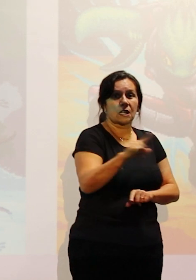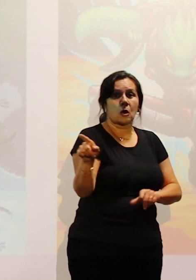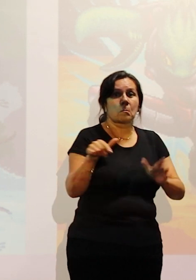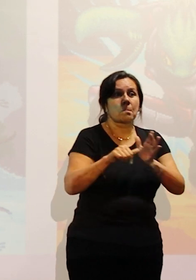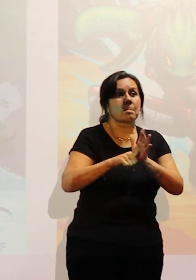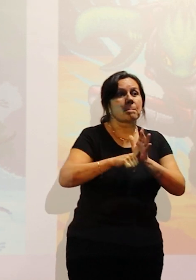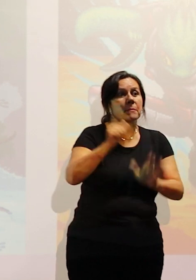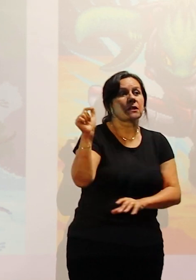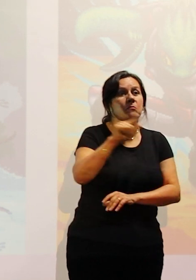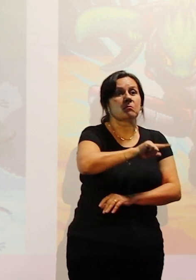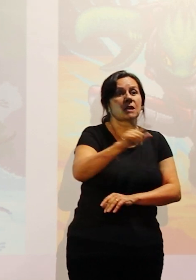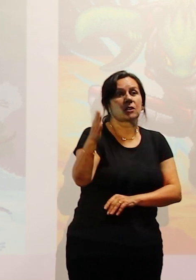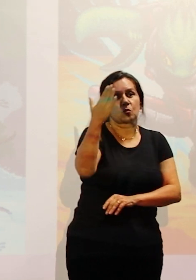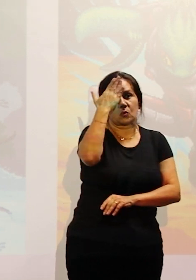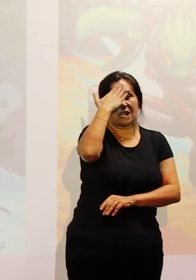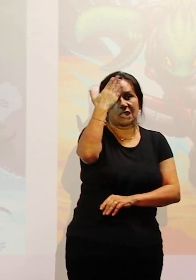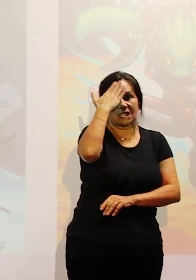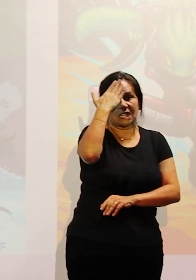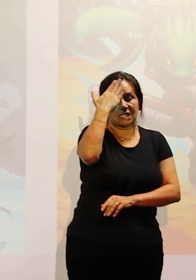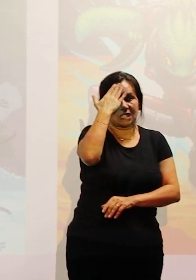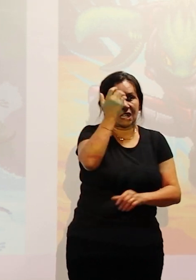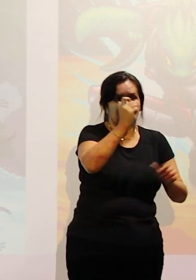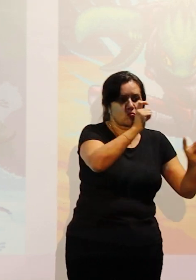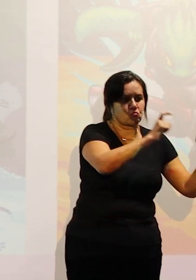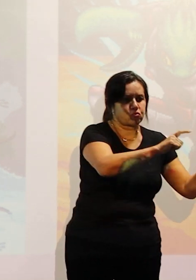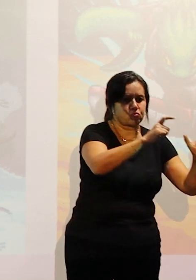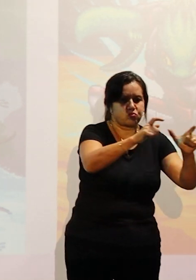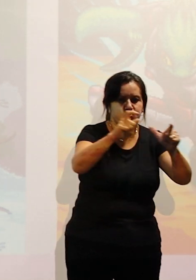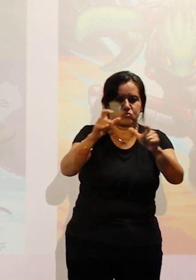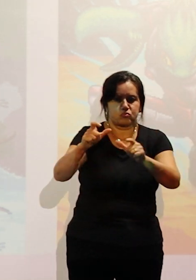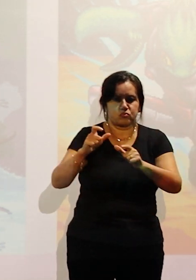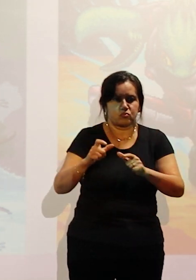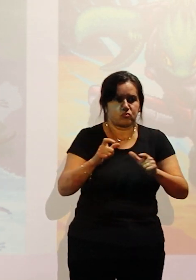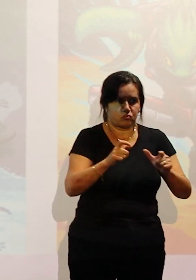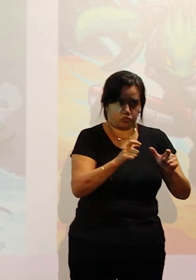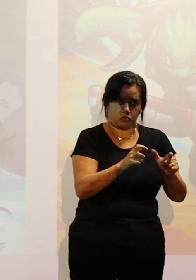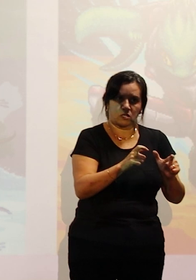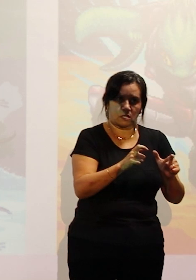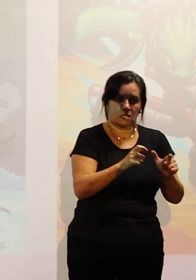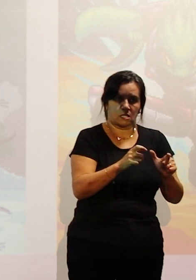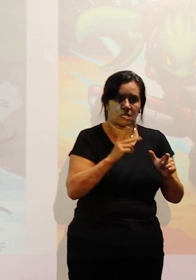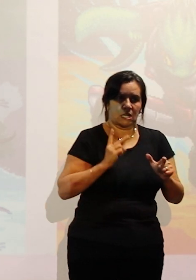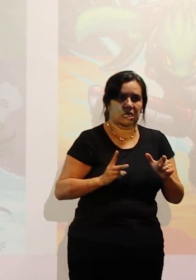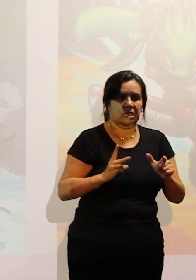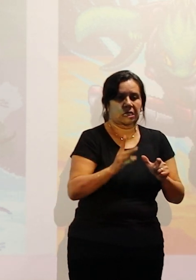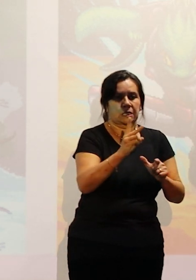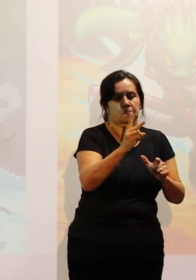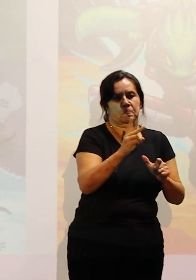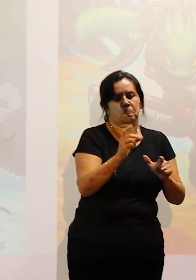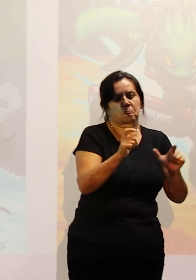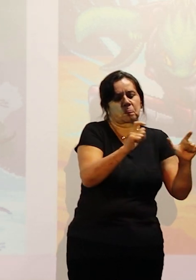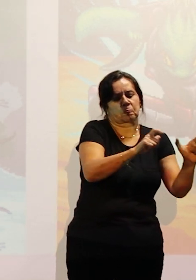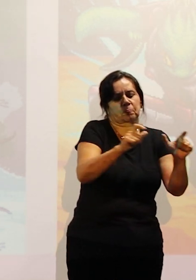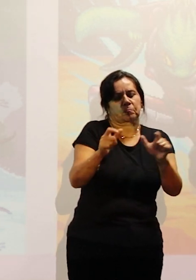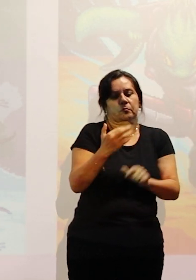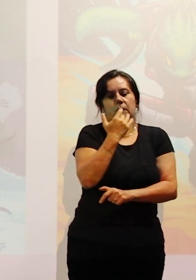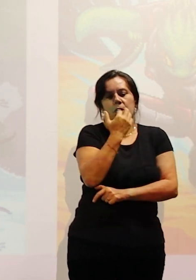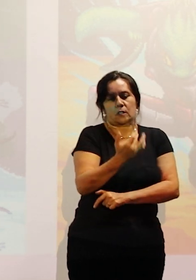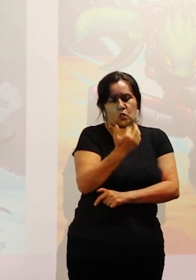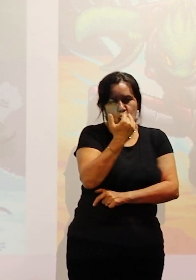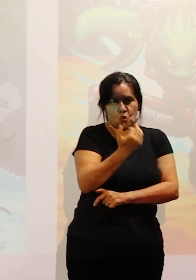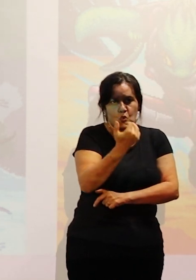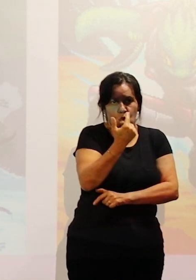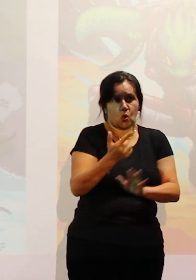entender qual o lugar de cada coisa. Então, assim, é complexo? É. E a gente sempre fala muito, né? A forma, a cor também dizem muita coisa.